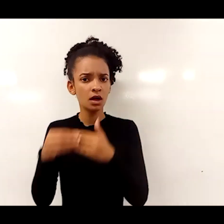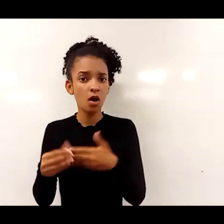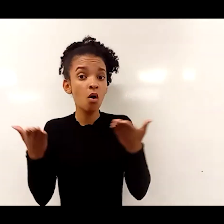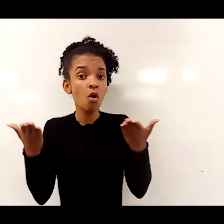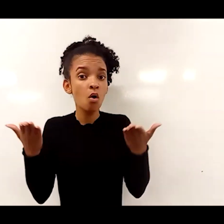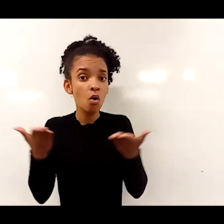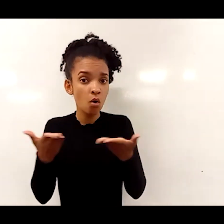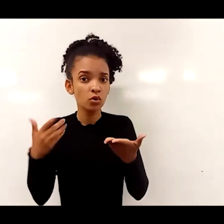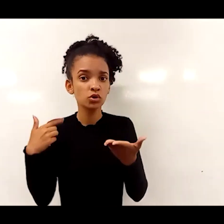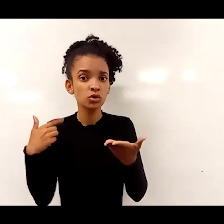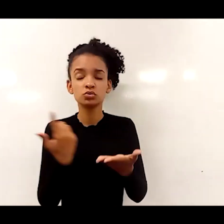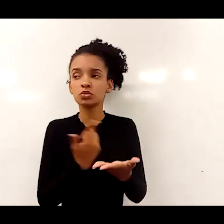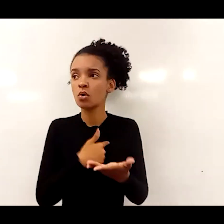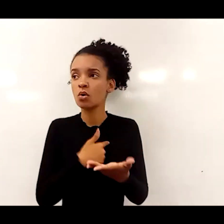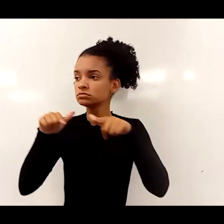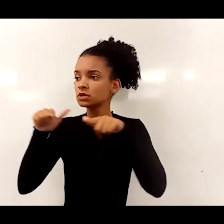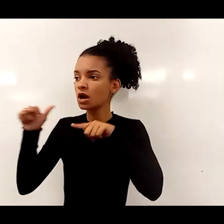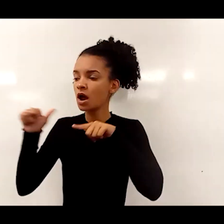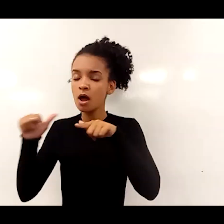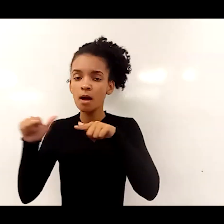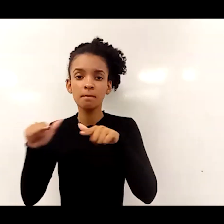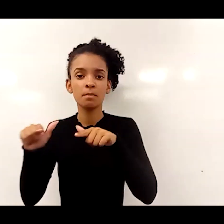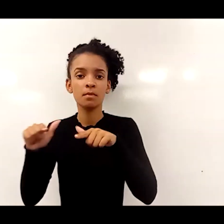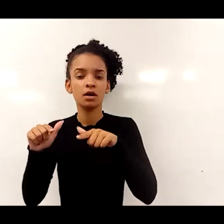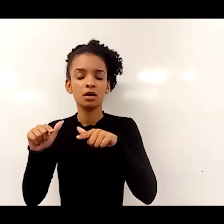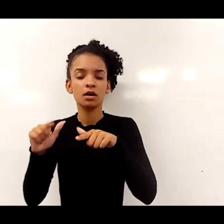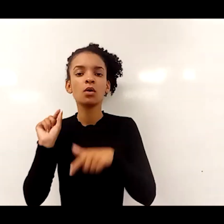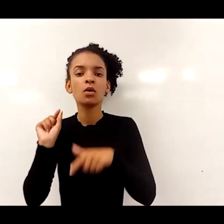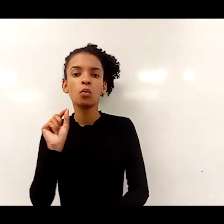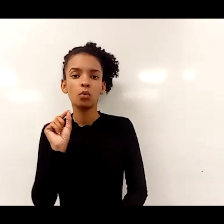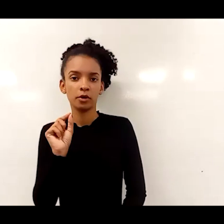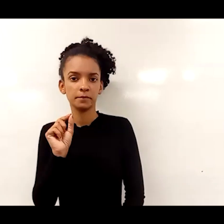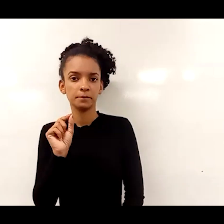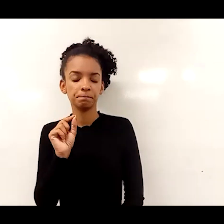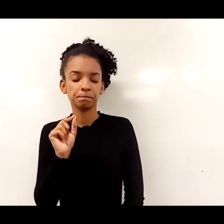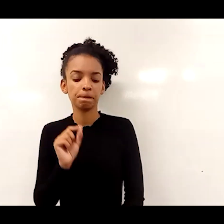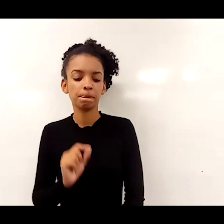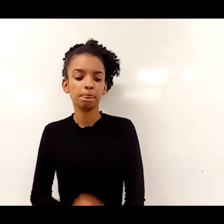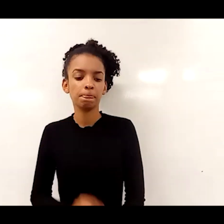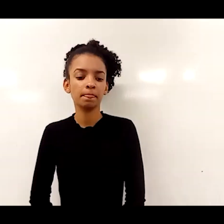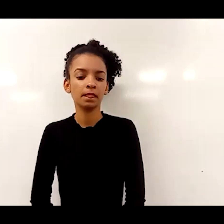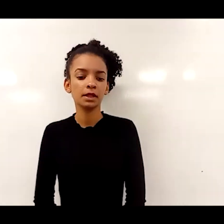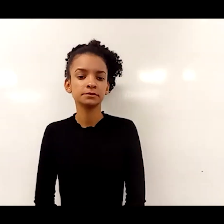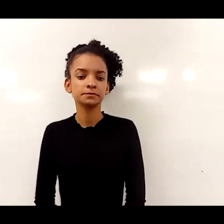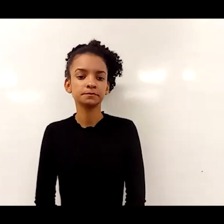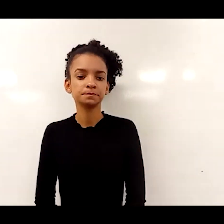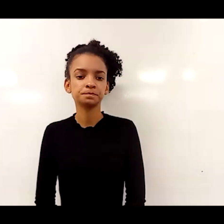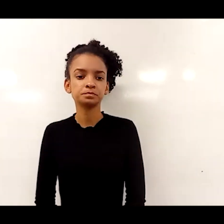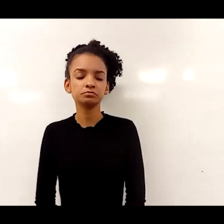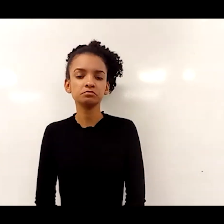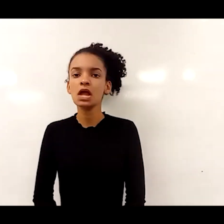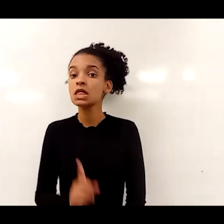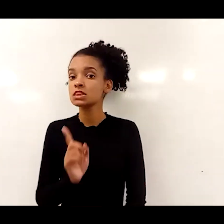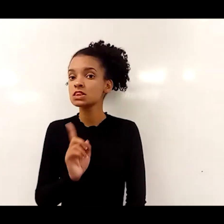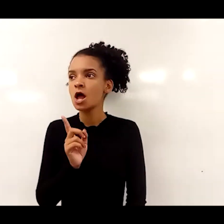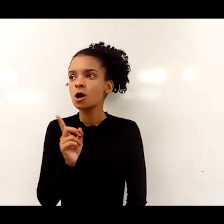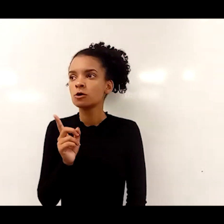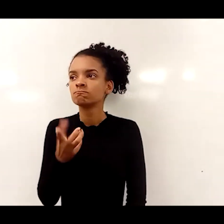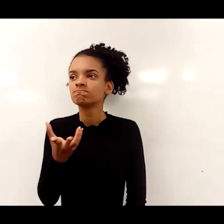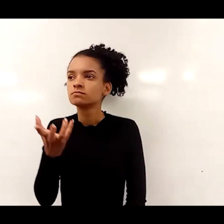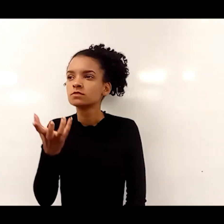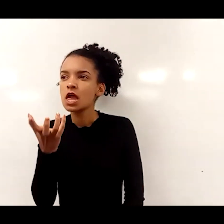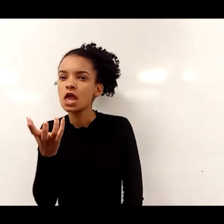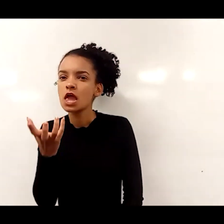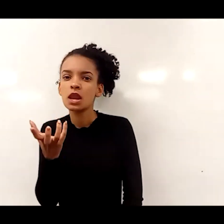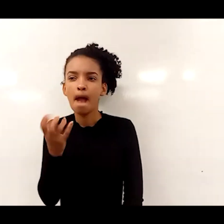trabalho, irmãos, não se deve buscar privilégios como irmãos em Cristo